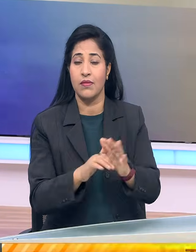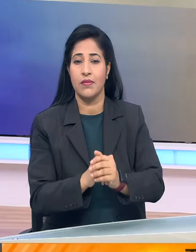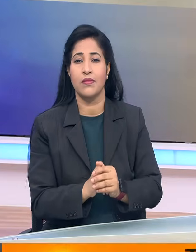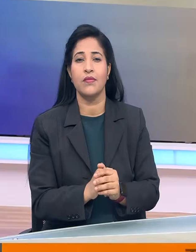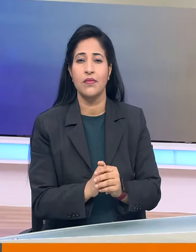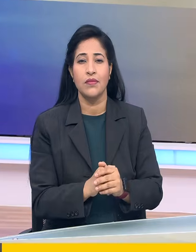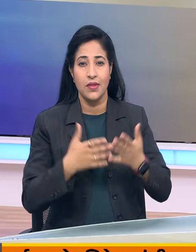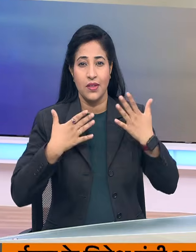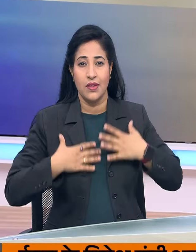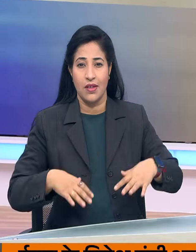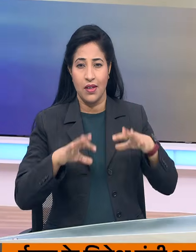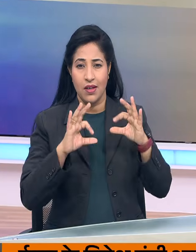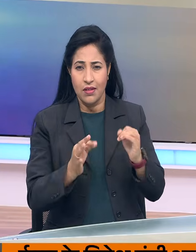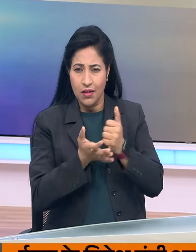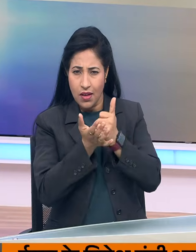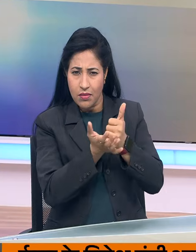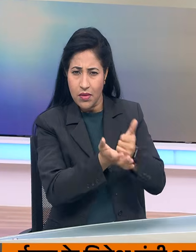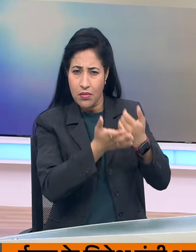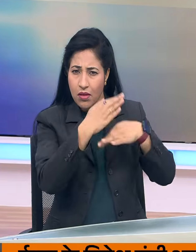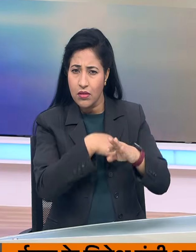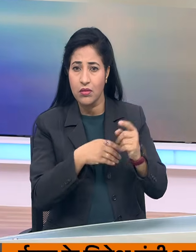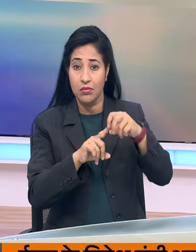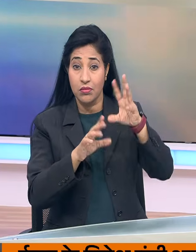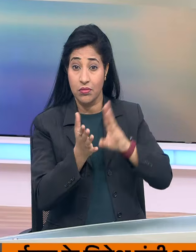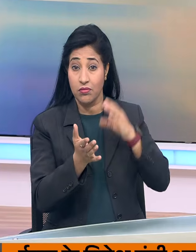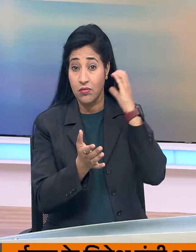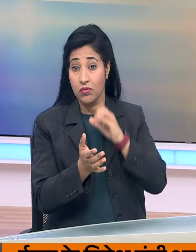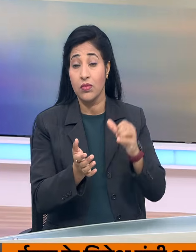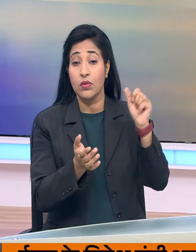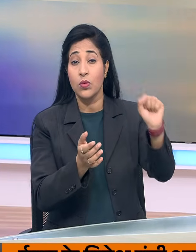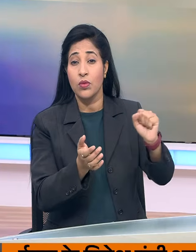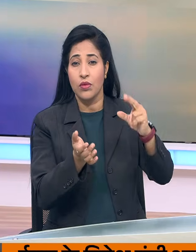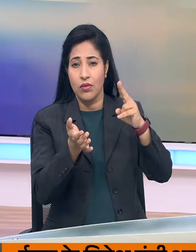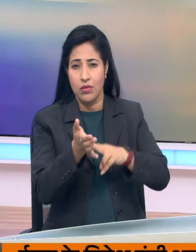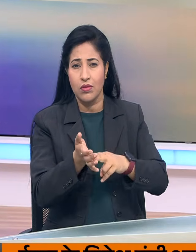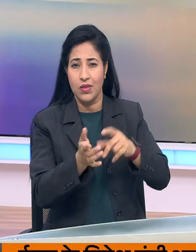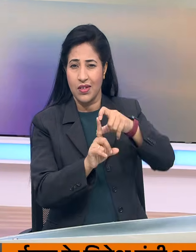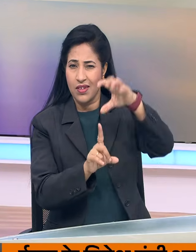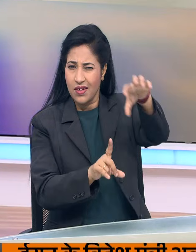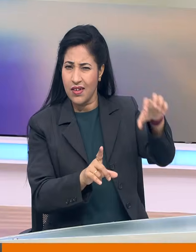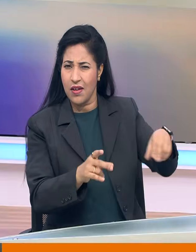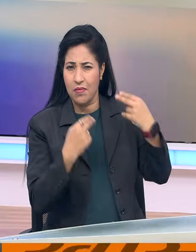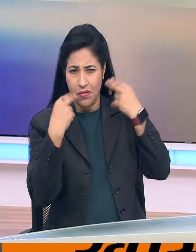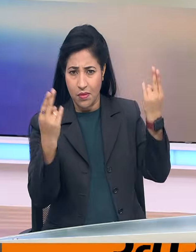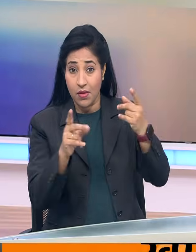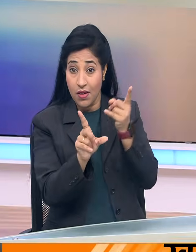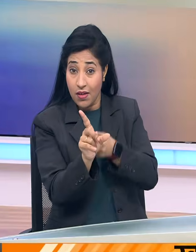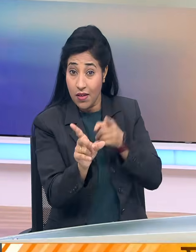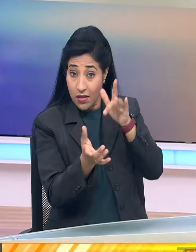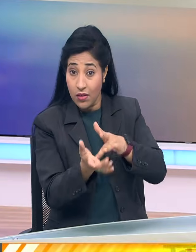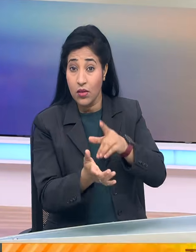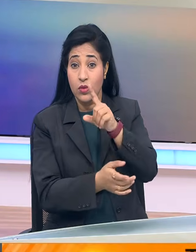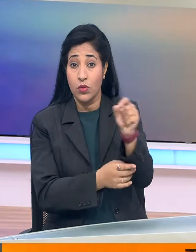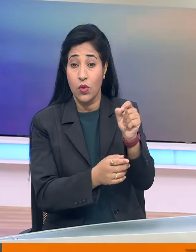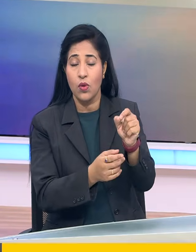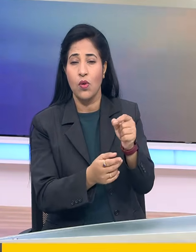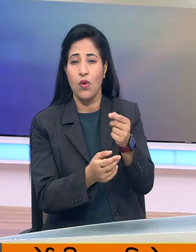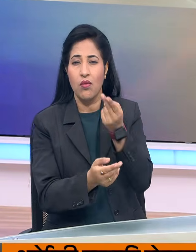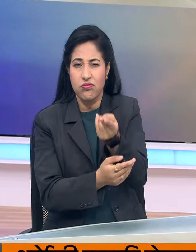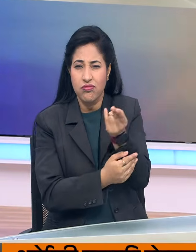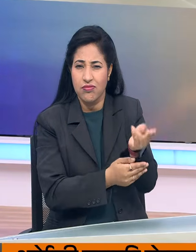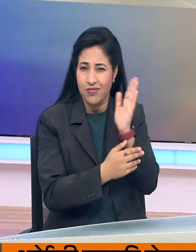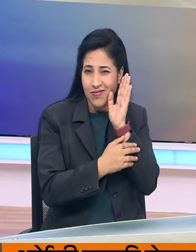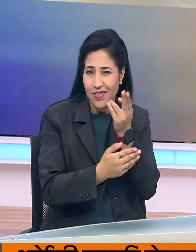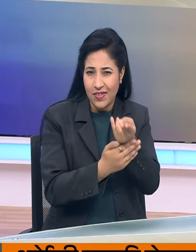आधारशिला रखेंगे। स्वास्थ्य सेवा क्षेत्र में प्रधानमंत्री नामची जिले के यांगंग में 100 बिस्तरों वाले